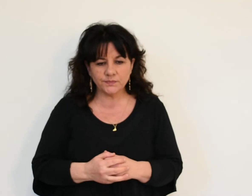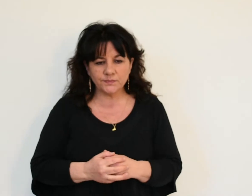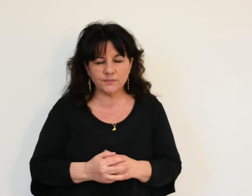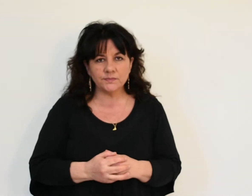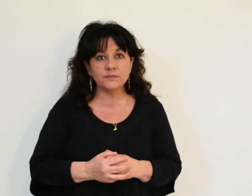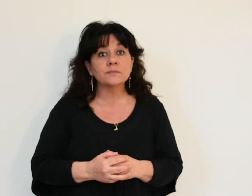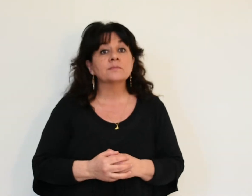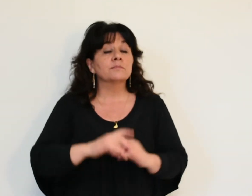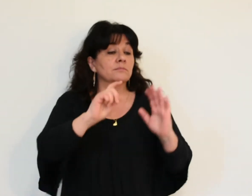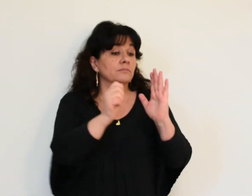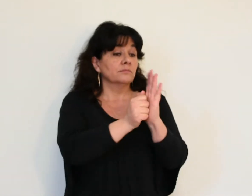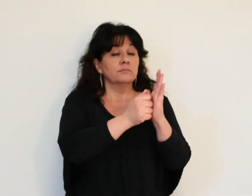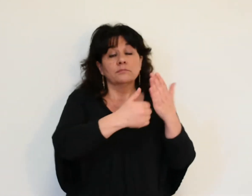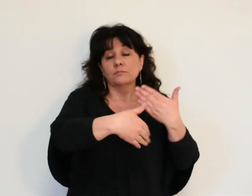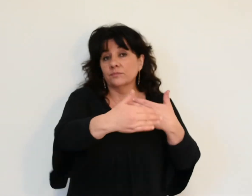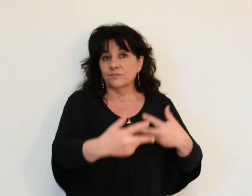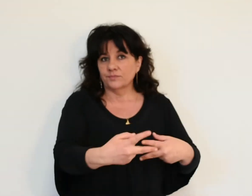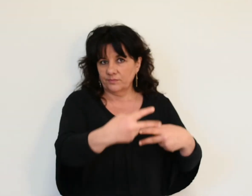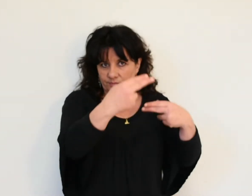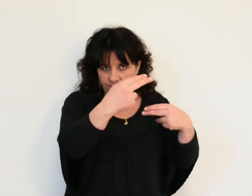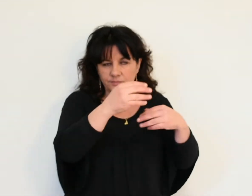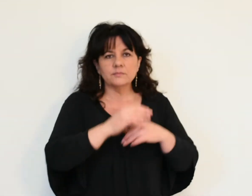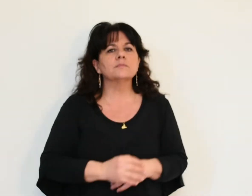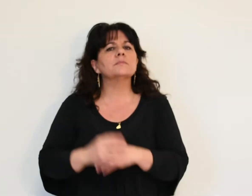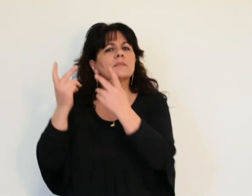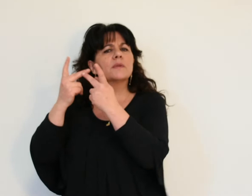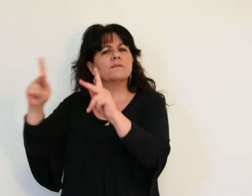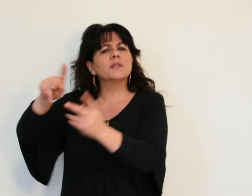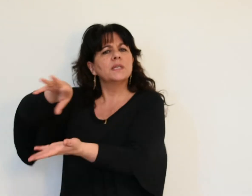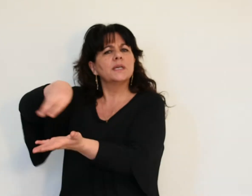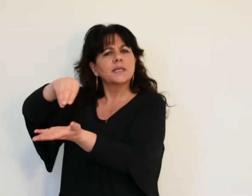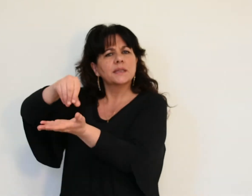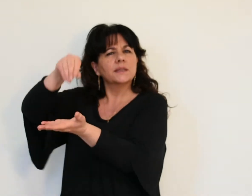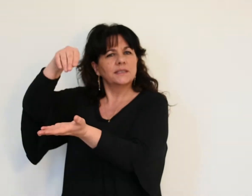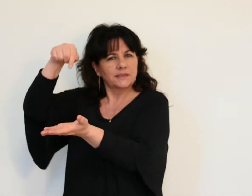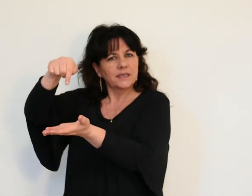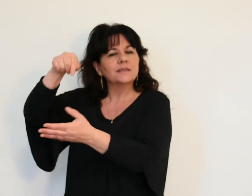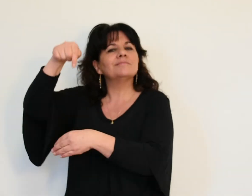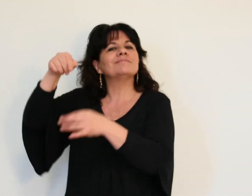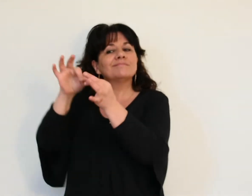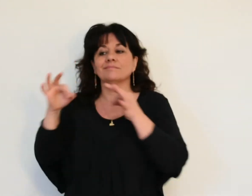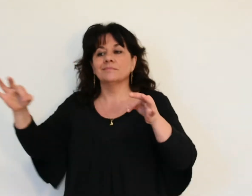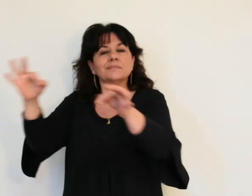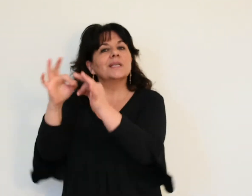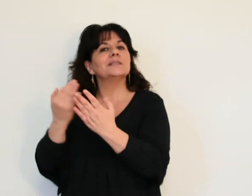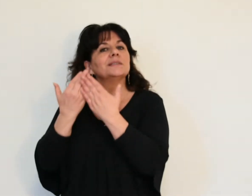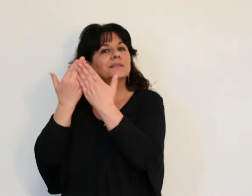En ce temps-là, dans la synagogue de Nazareth, après la lecture du livre d'Isaïe,